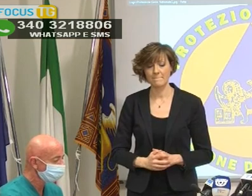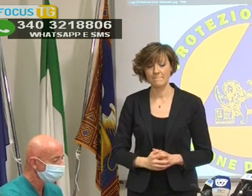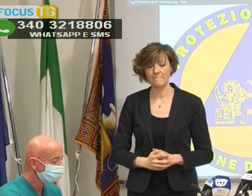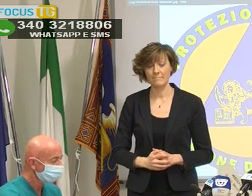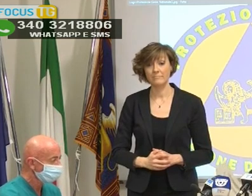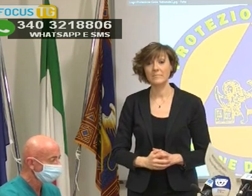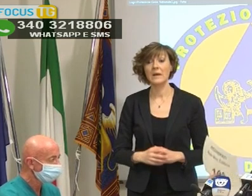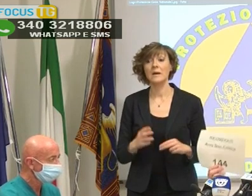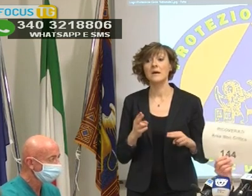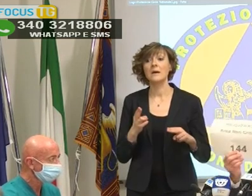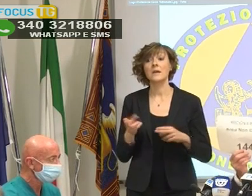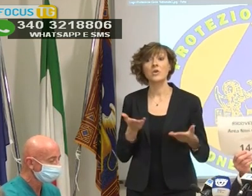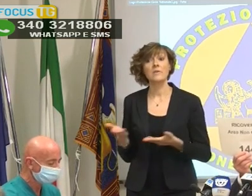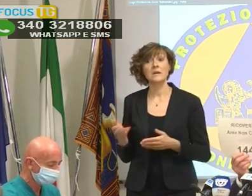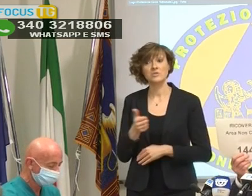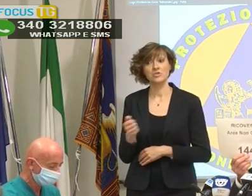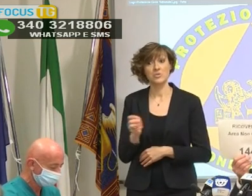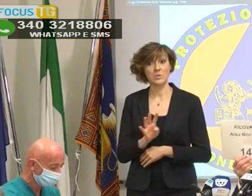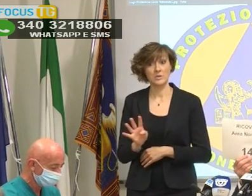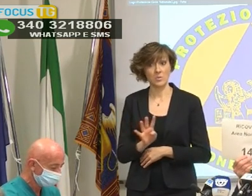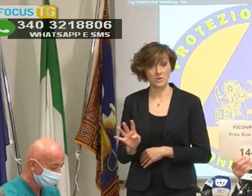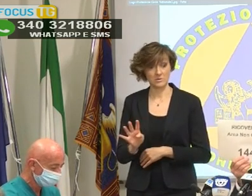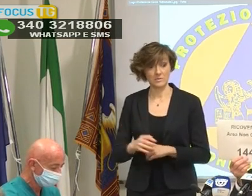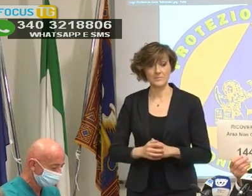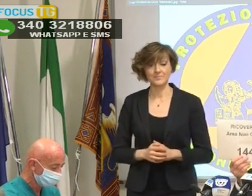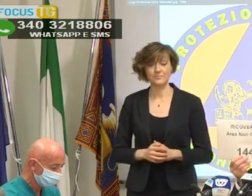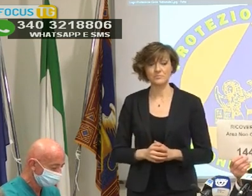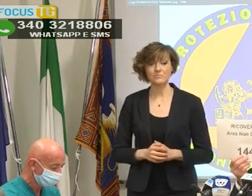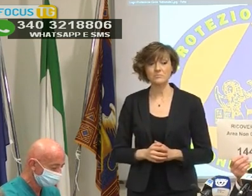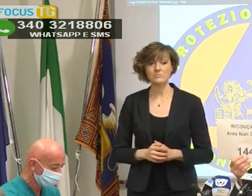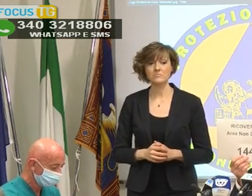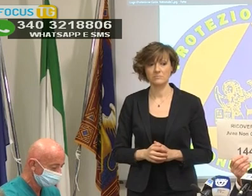i ricoverati sono 144,